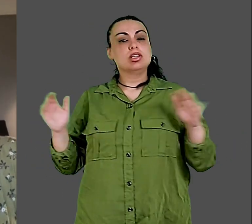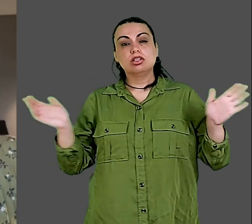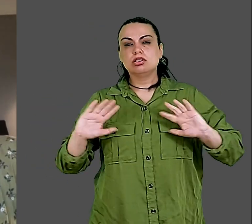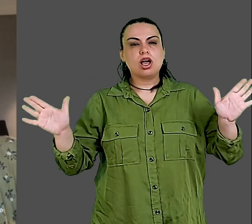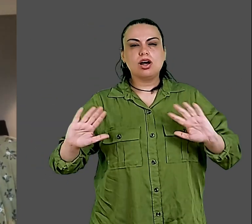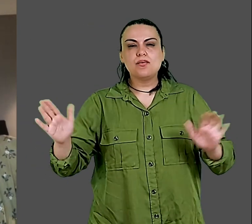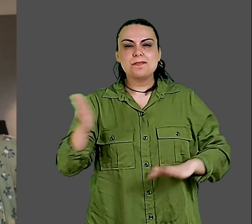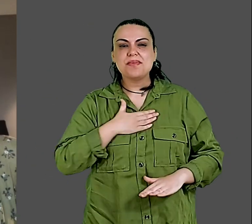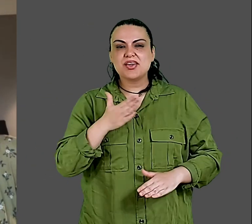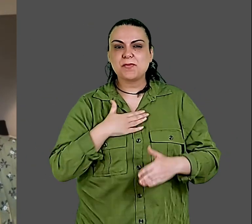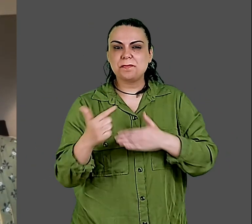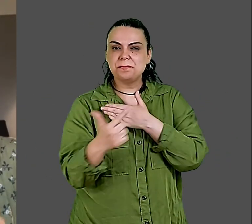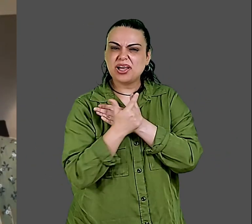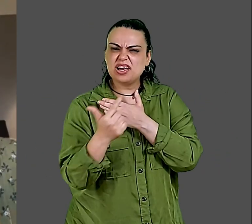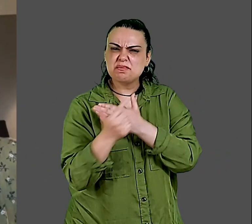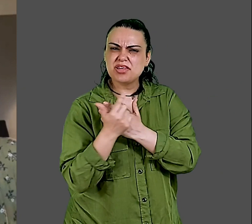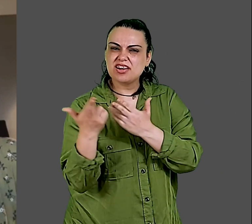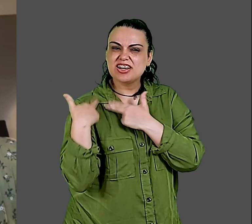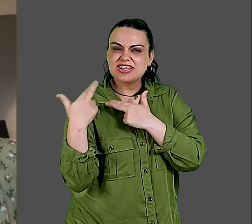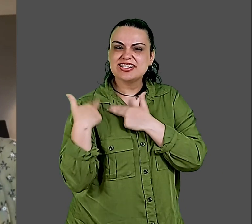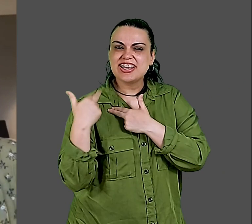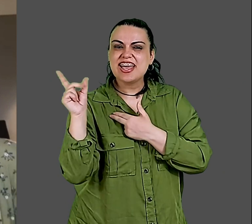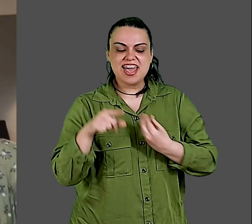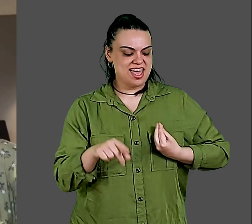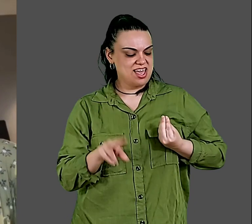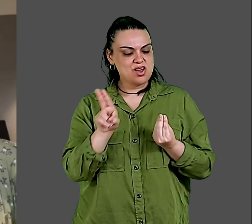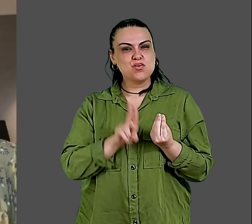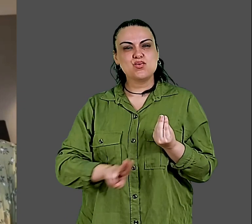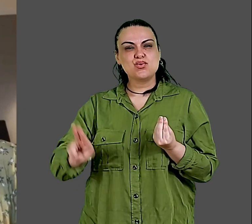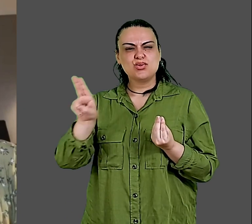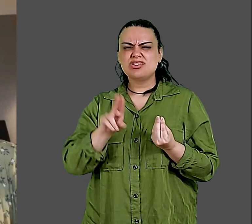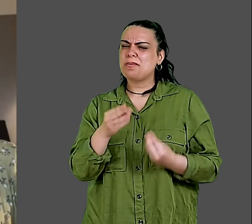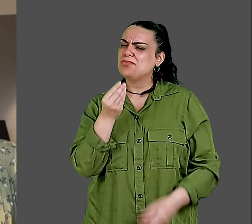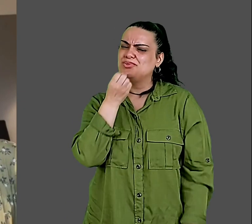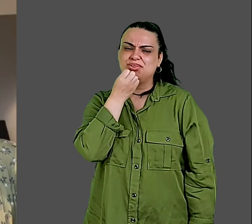meu papel tem a ver com ser útil. E ser útil é muito bom.